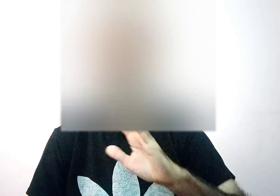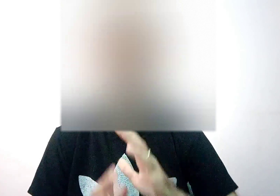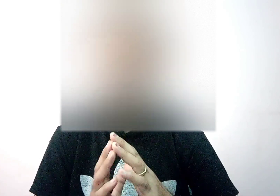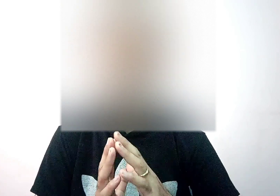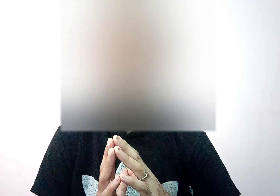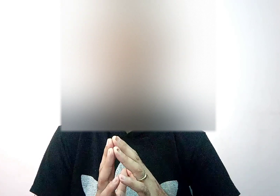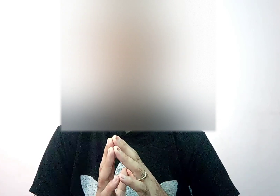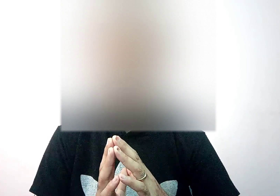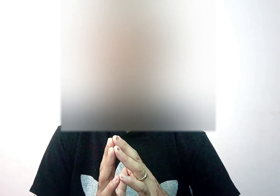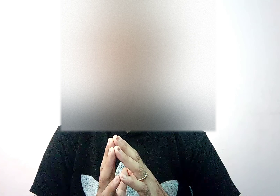الأثيوبية.